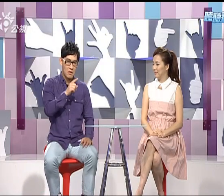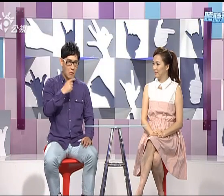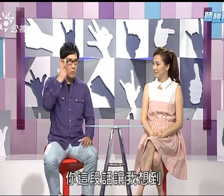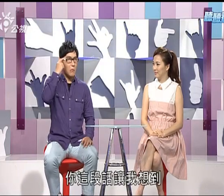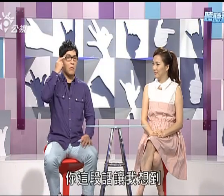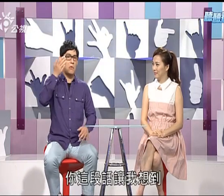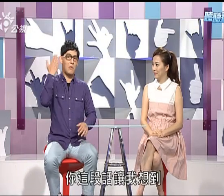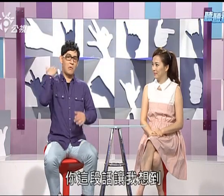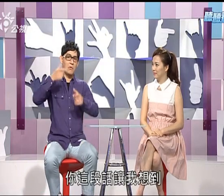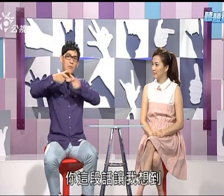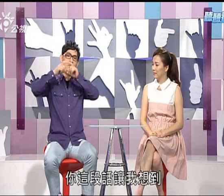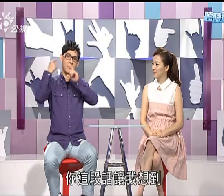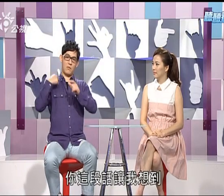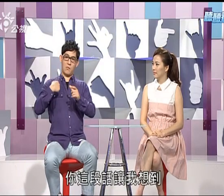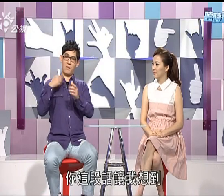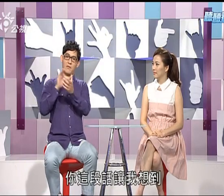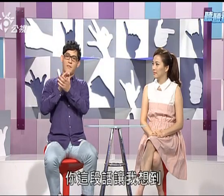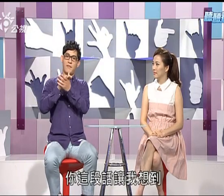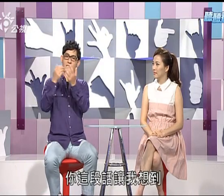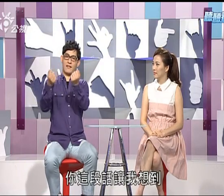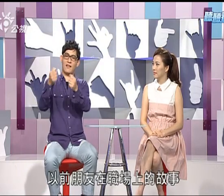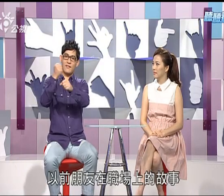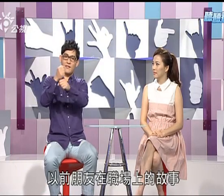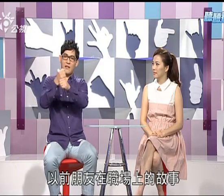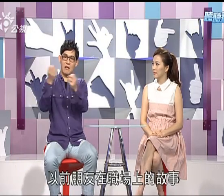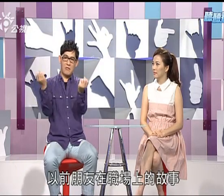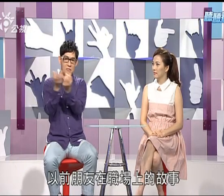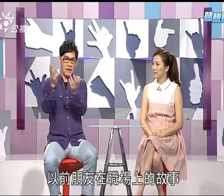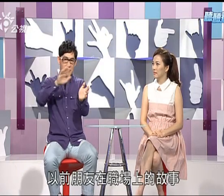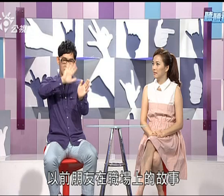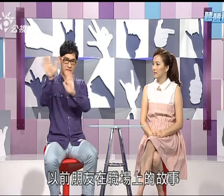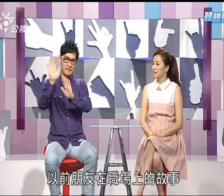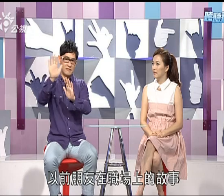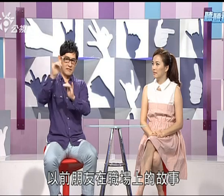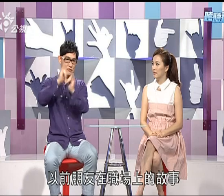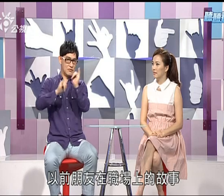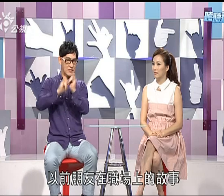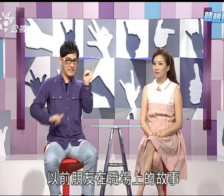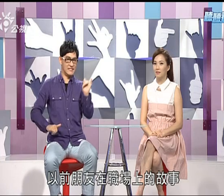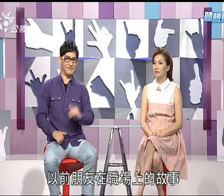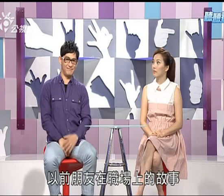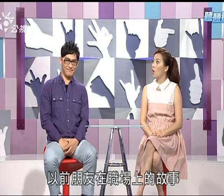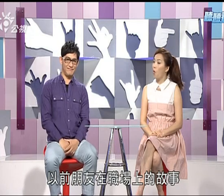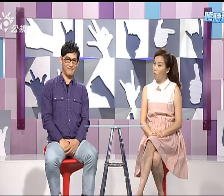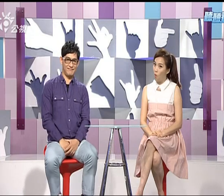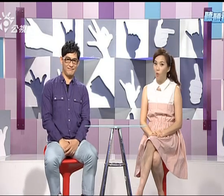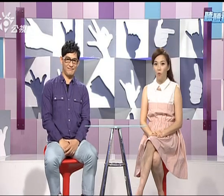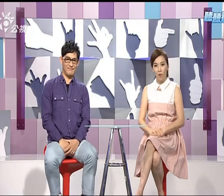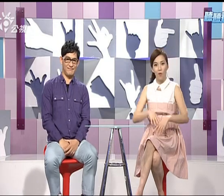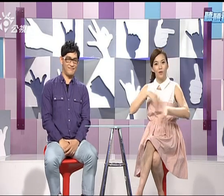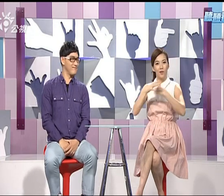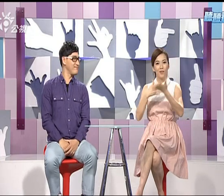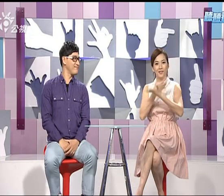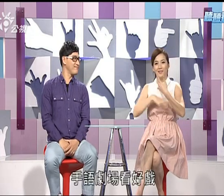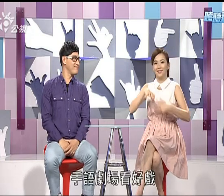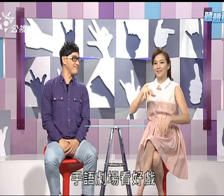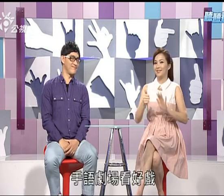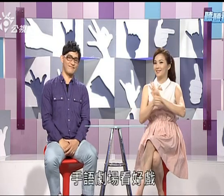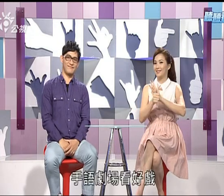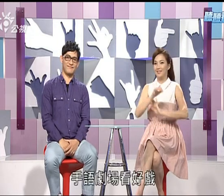你这段话让我想到以前朋友在职场上的故事。 哦，手语剧场